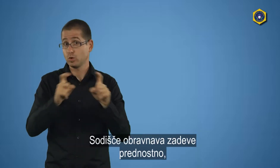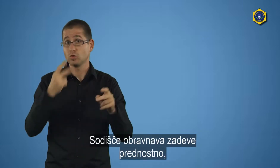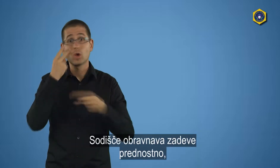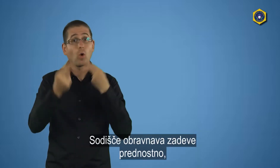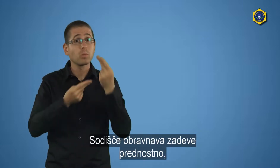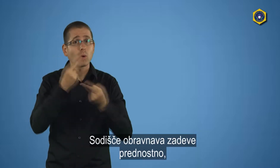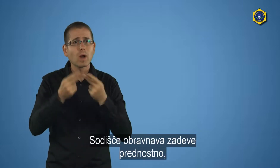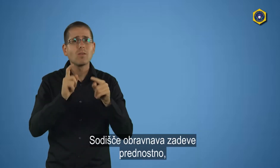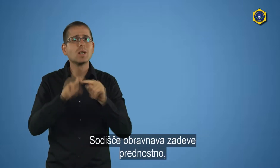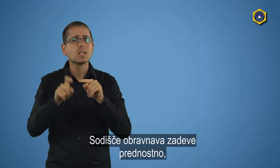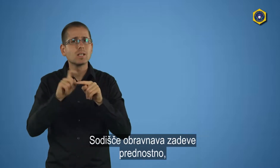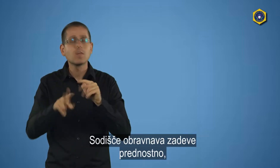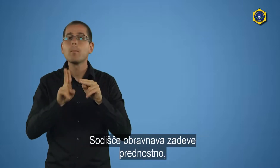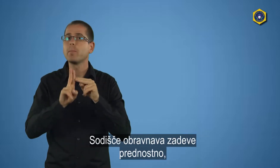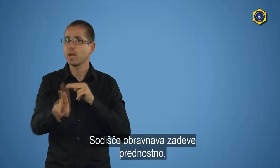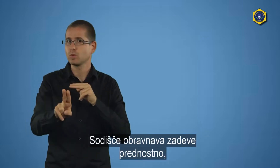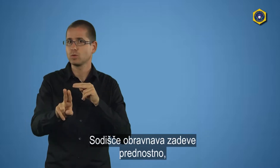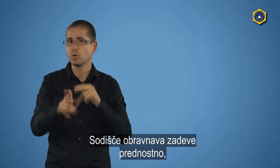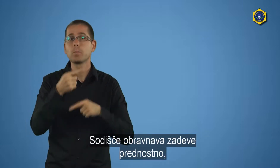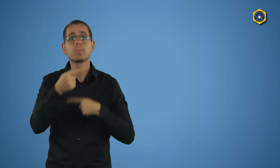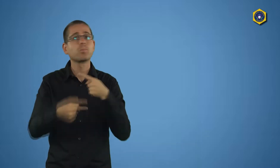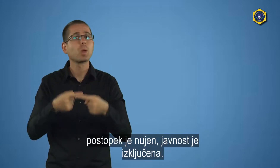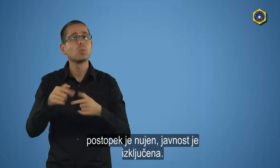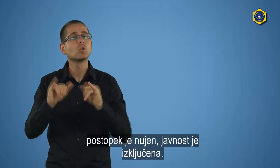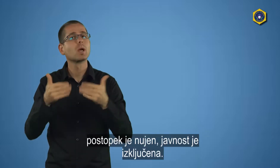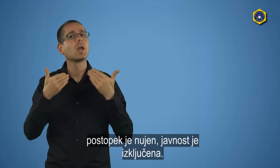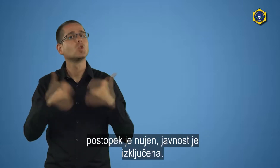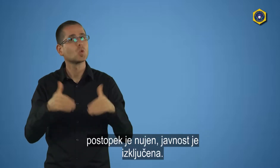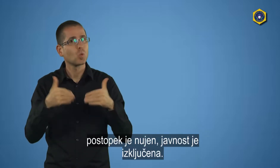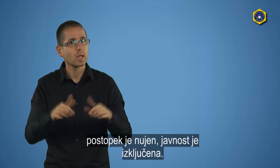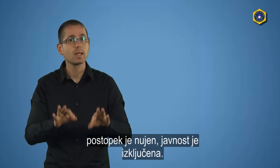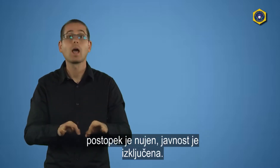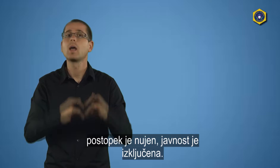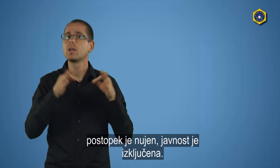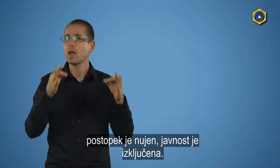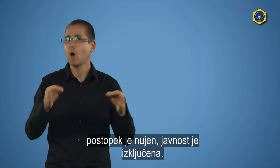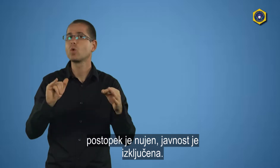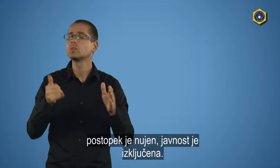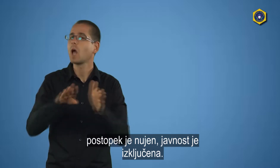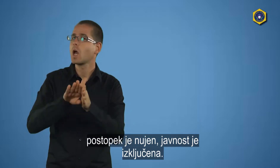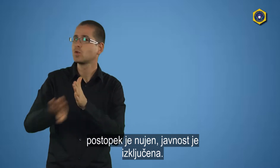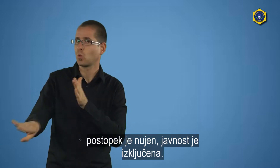Sodišče obravnava zadeve prednostno, postopek je nujen, javnost je izključena.